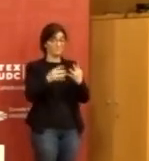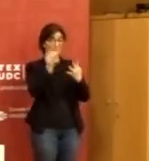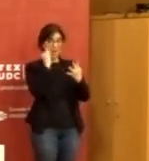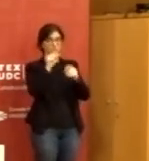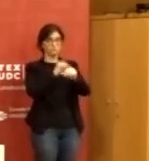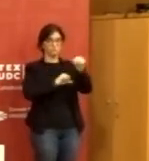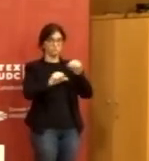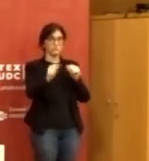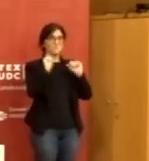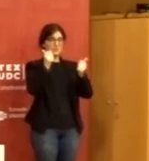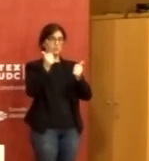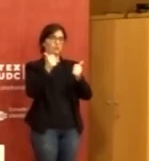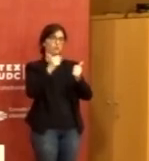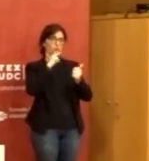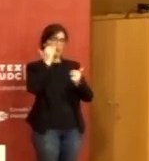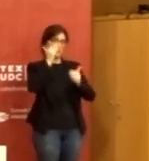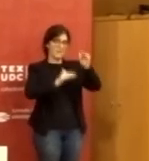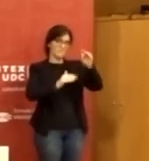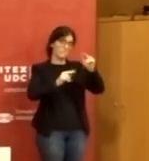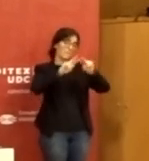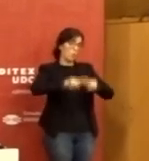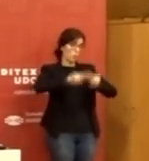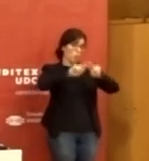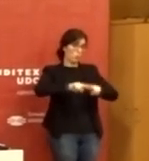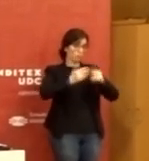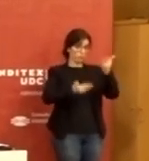una evaluación personal en la que procuramos